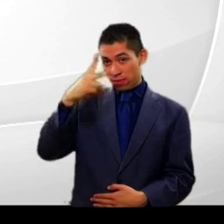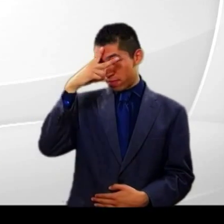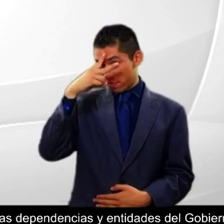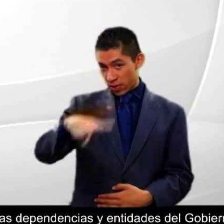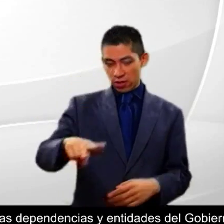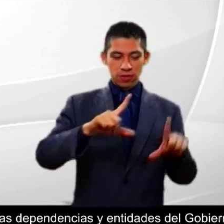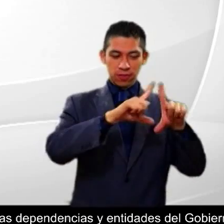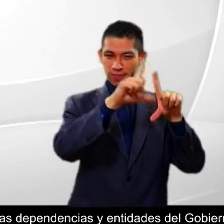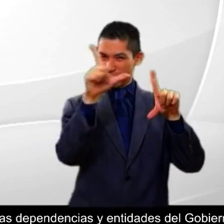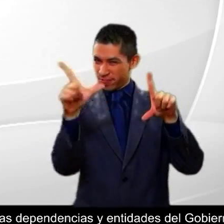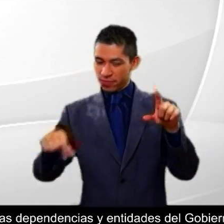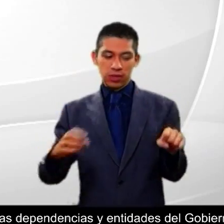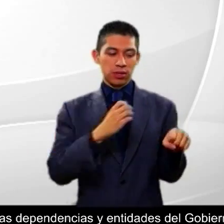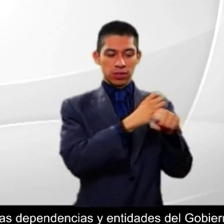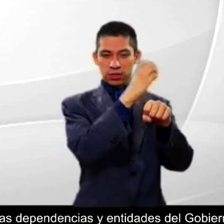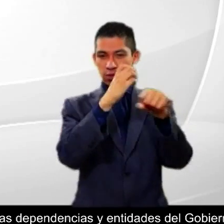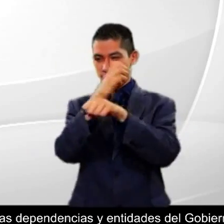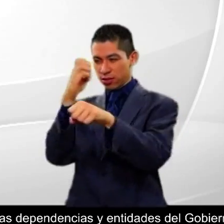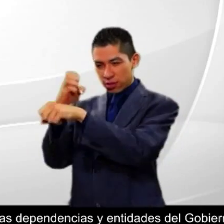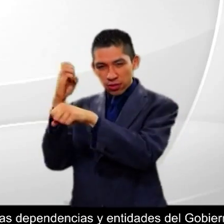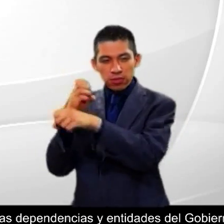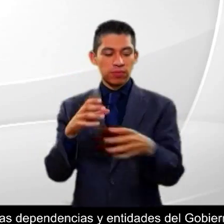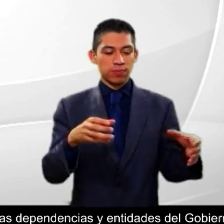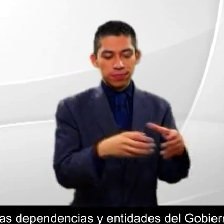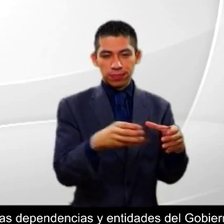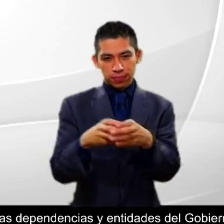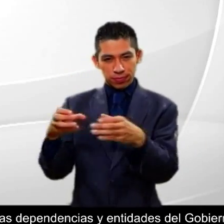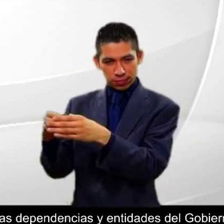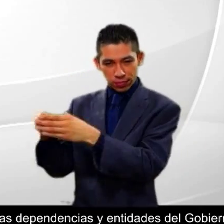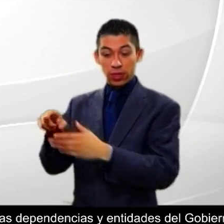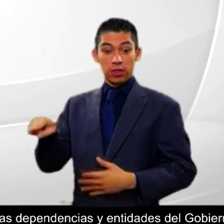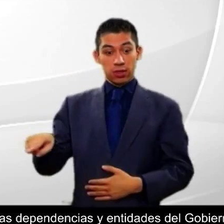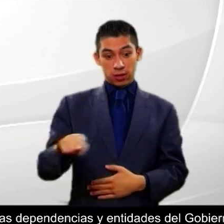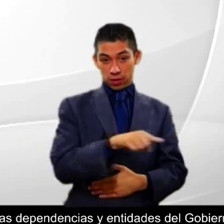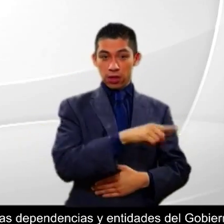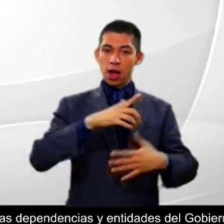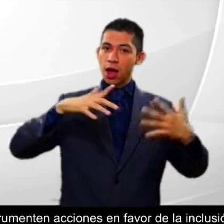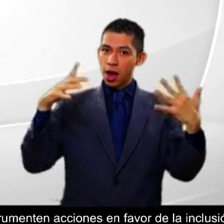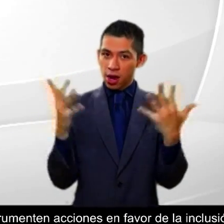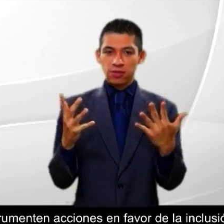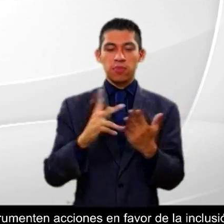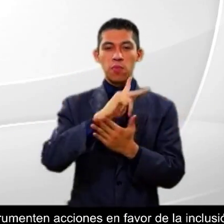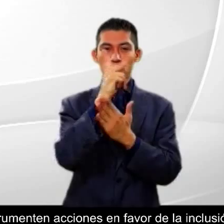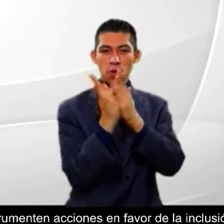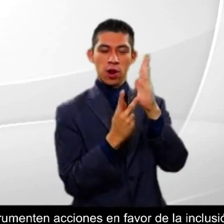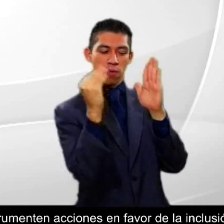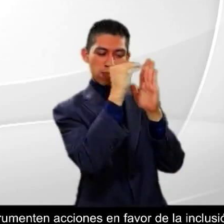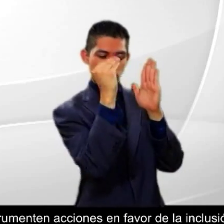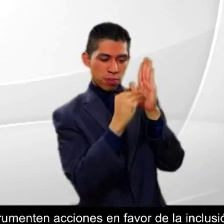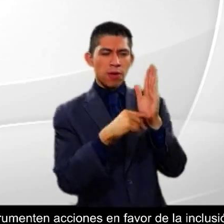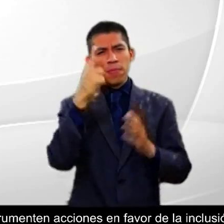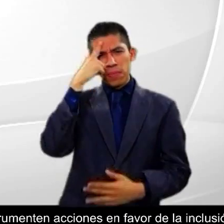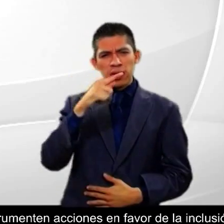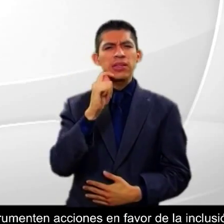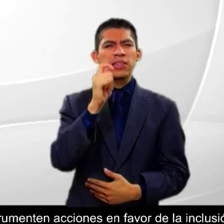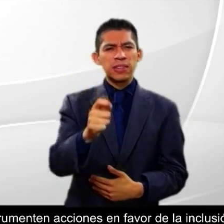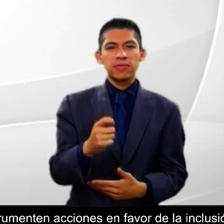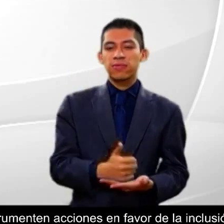2. Instruir a las dependencias y entidades del gobierno federal a que instrumenten acciones en favor de la inclusión social y